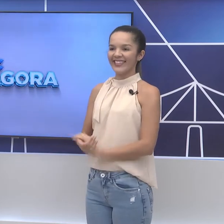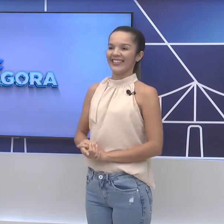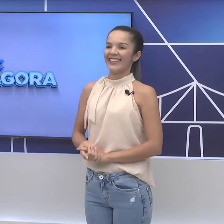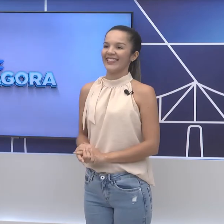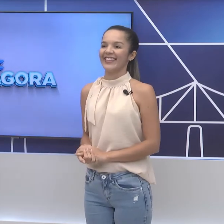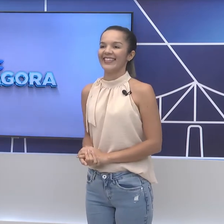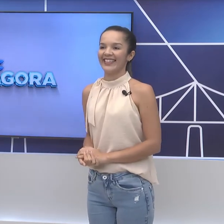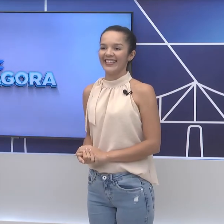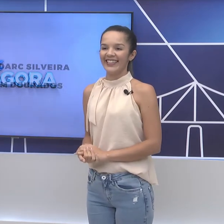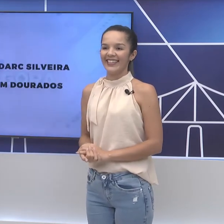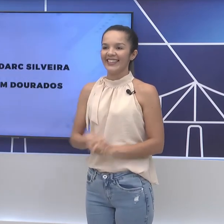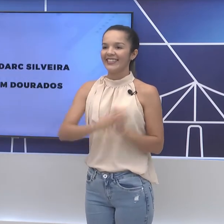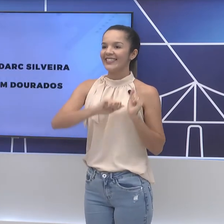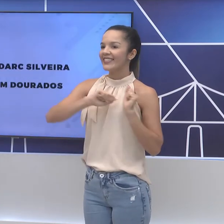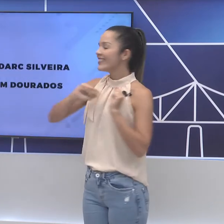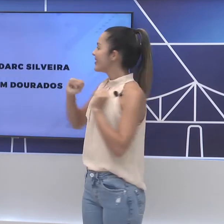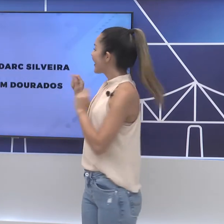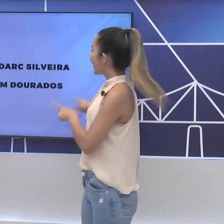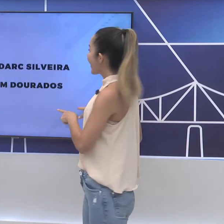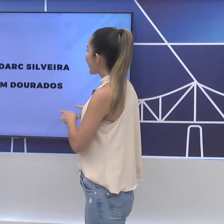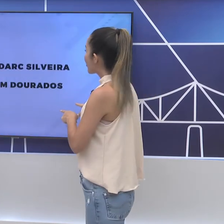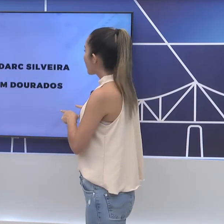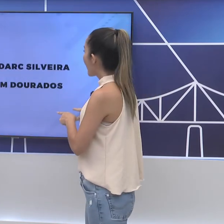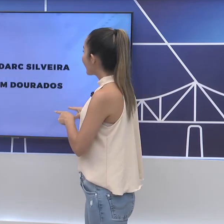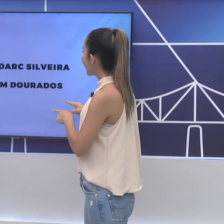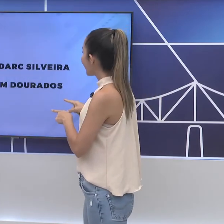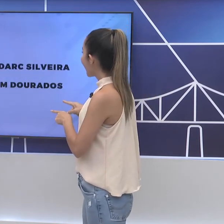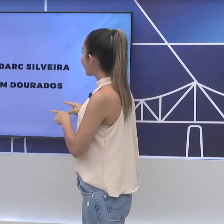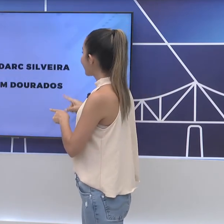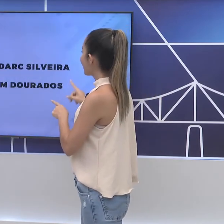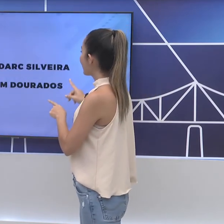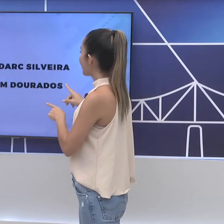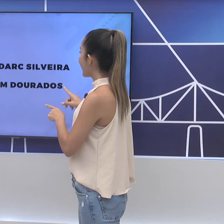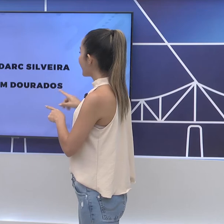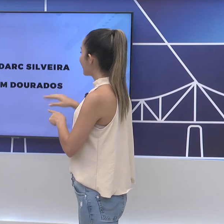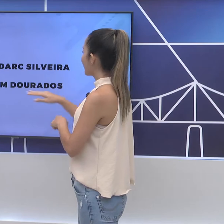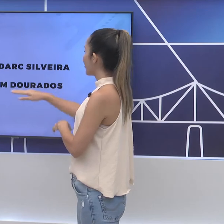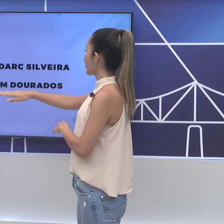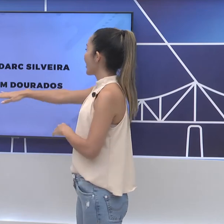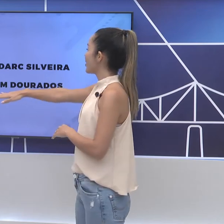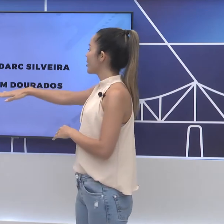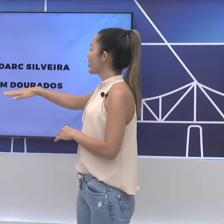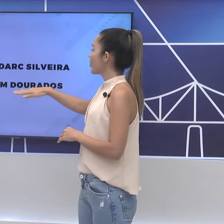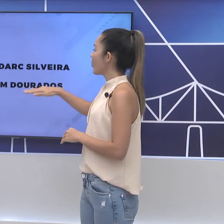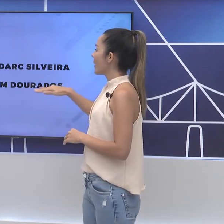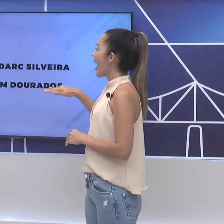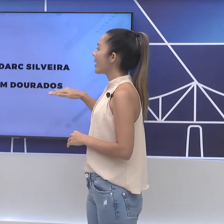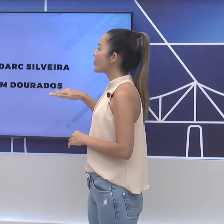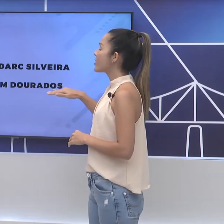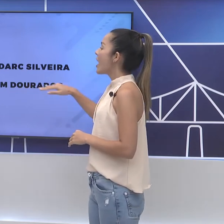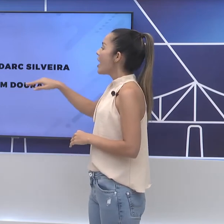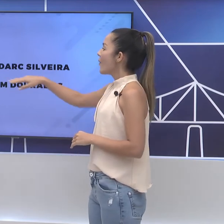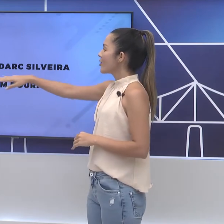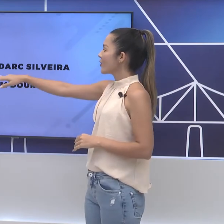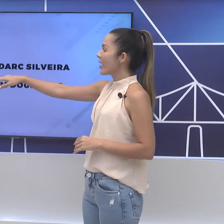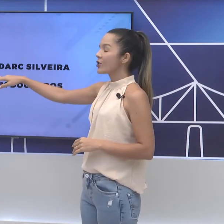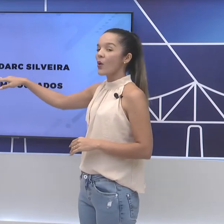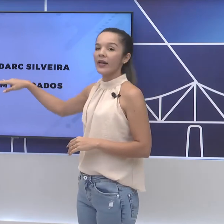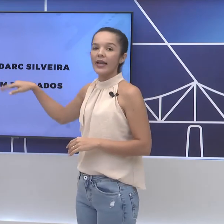My friend director. Gostou? Gostou? Joana Dark Silveira, do Jardim Dourados. Eu acho que a Joana é a